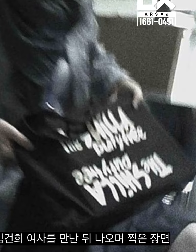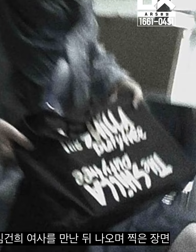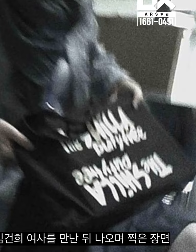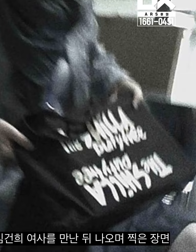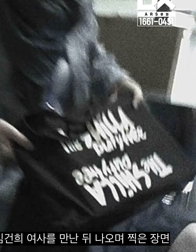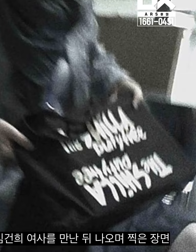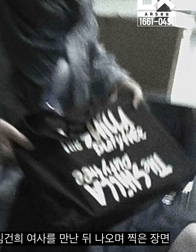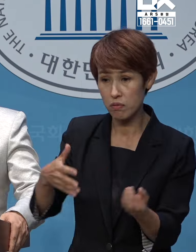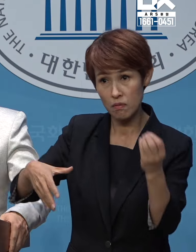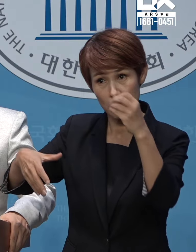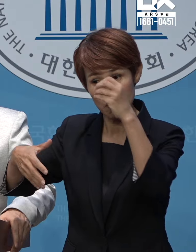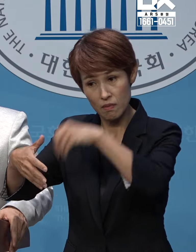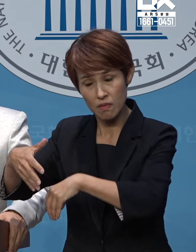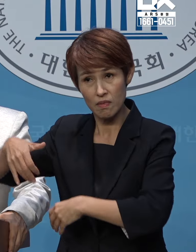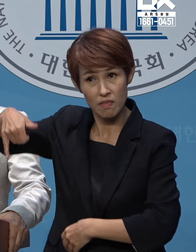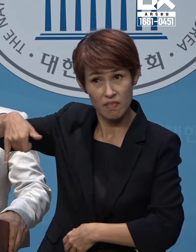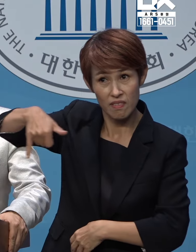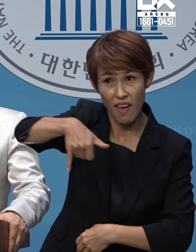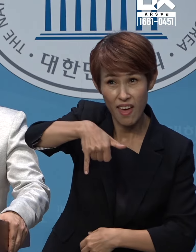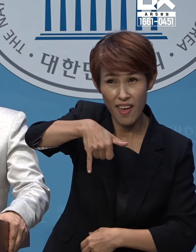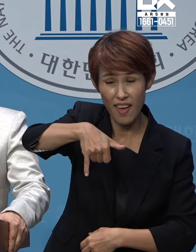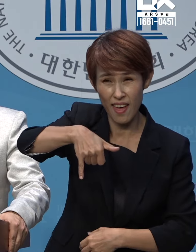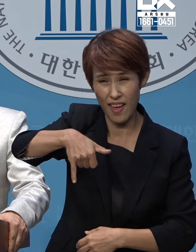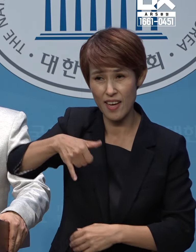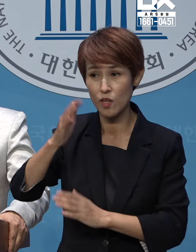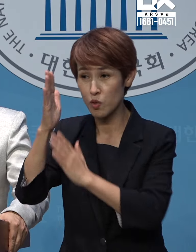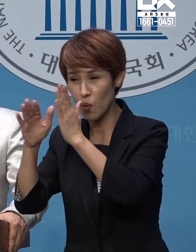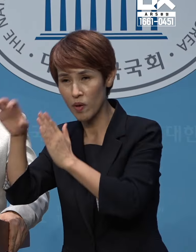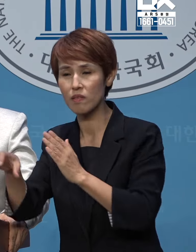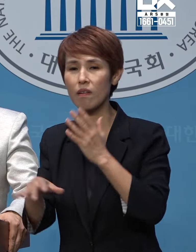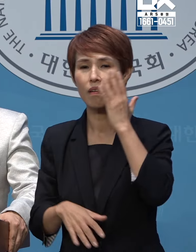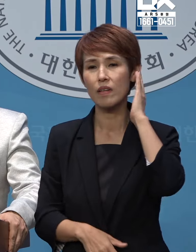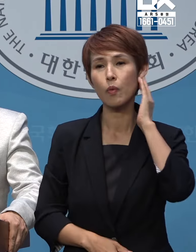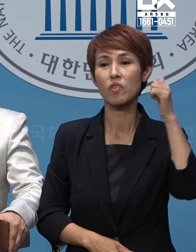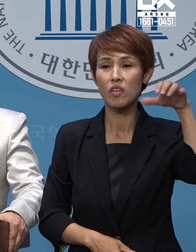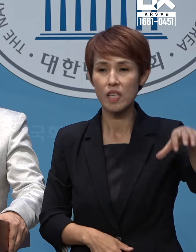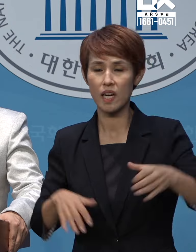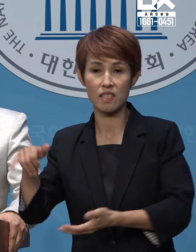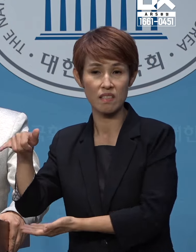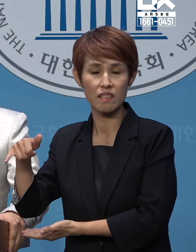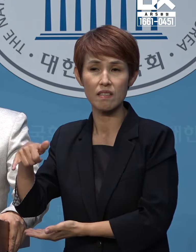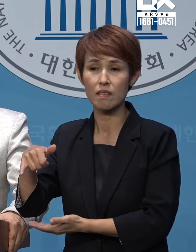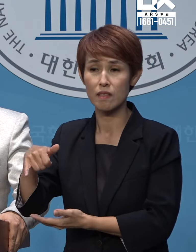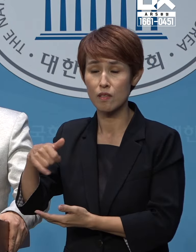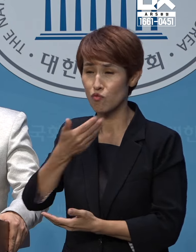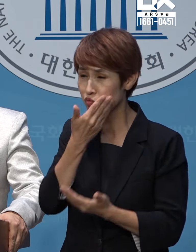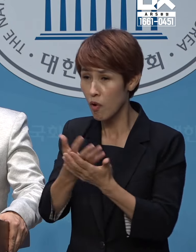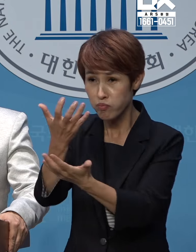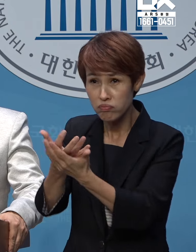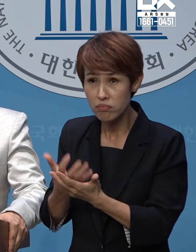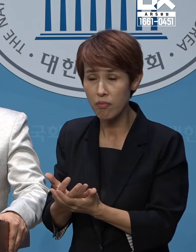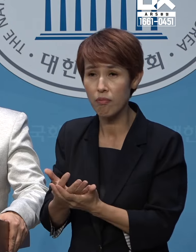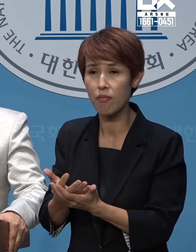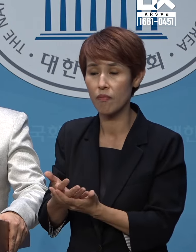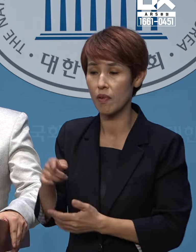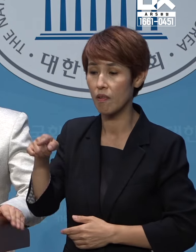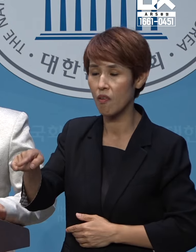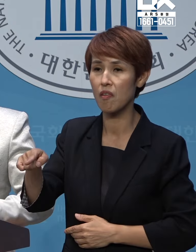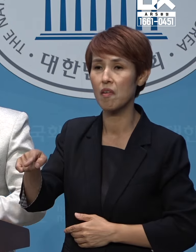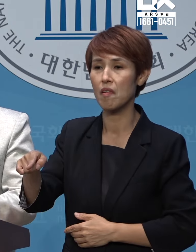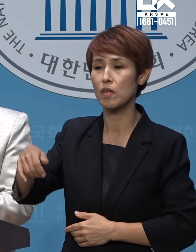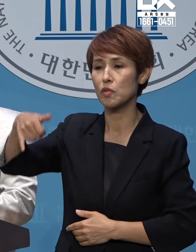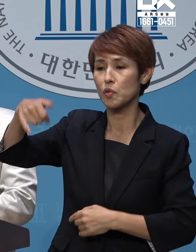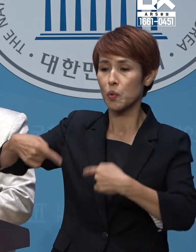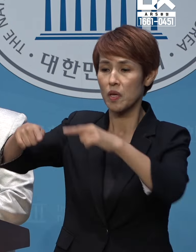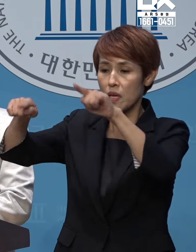들고 왔다고 하는이 궤변을 여러분 어떻게 생각하십니까 말이 안 되는 거고요 그